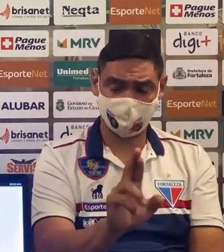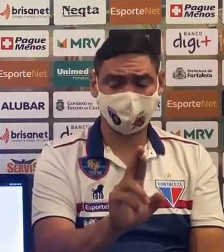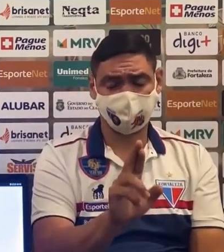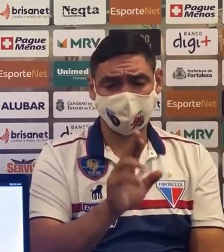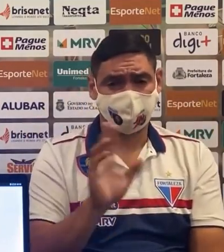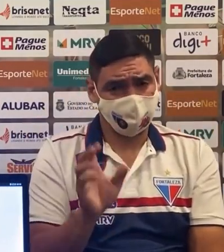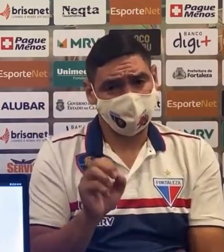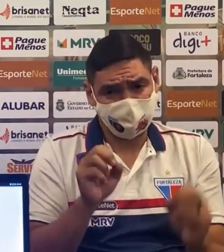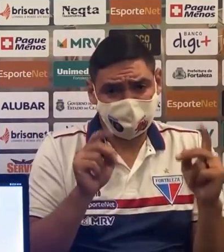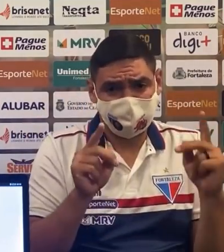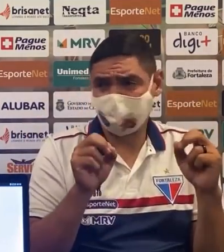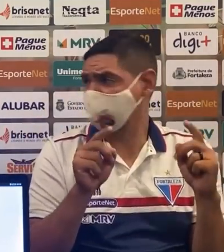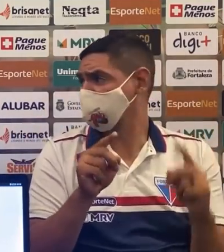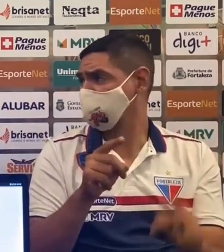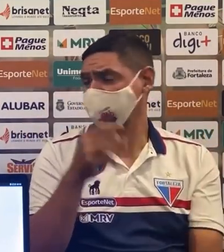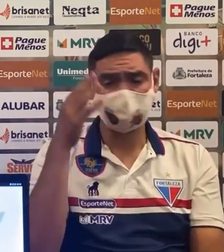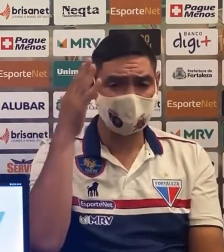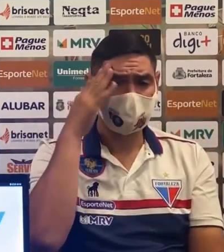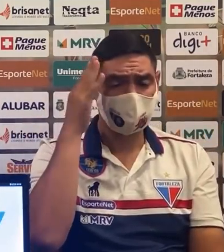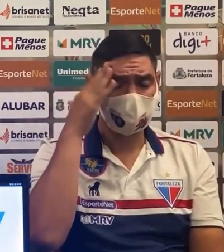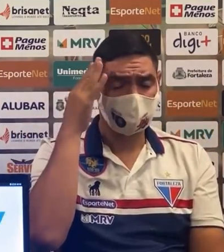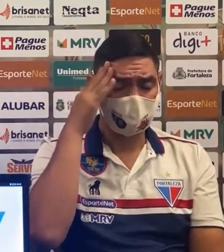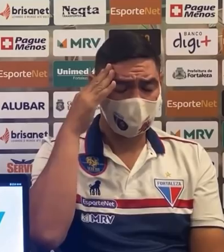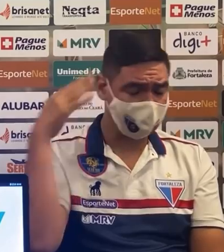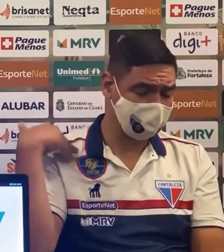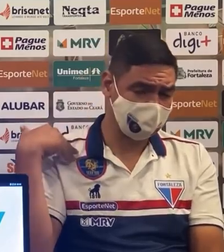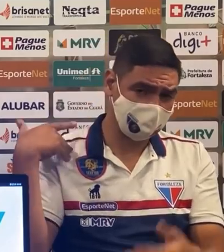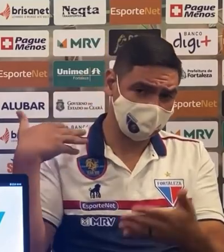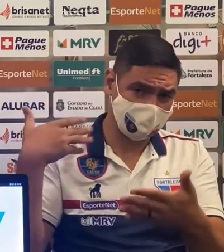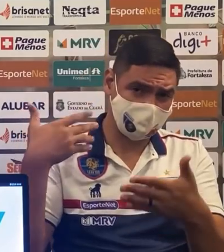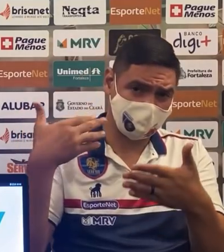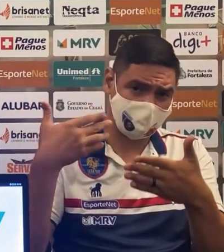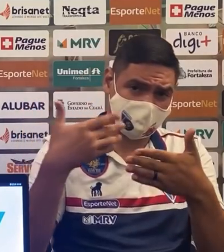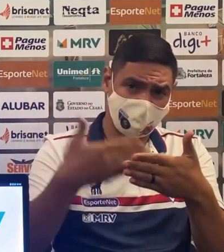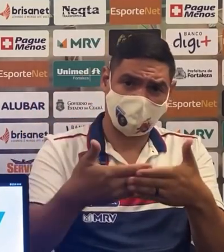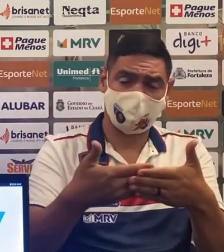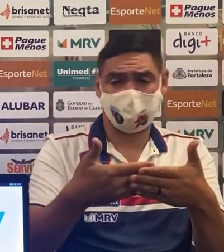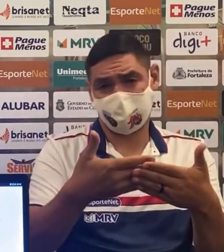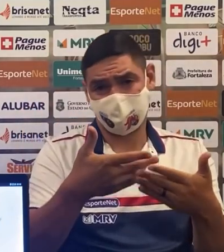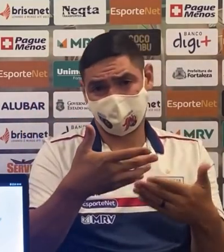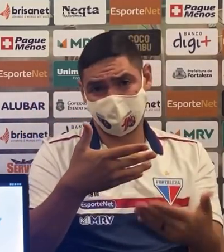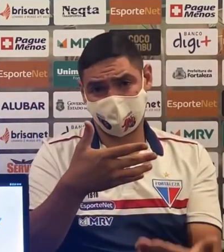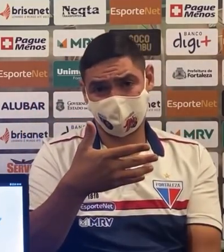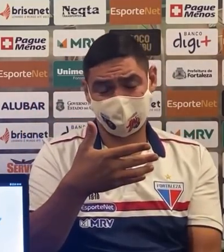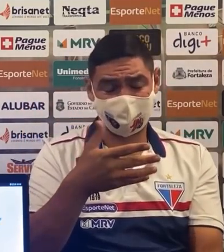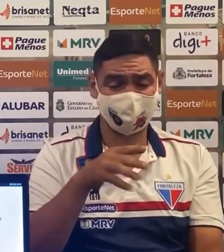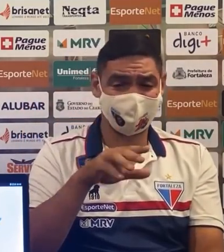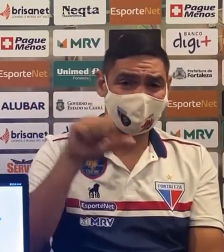pelo momento, né? É uma sequência muito ruim dentro da competição